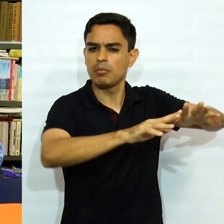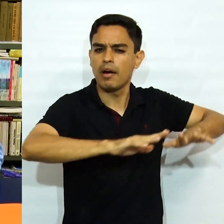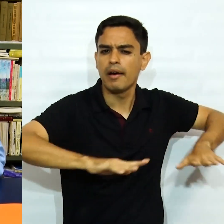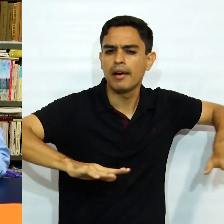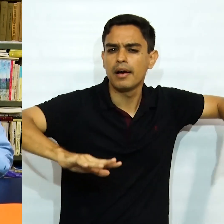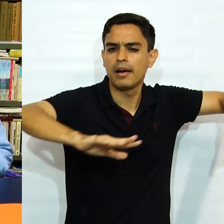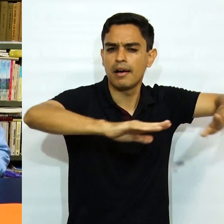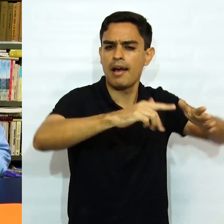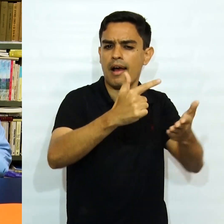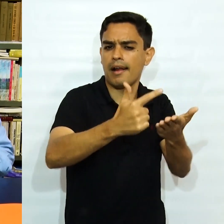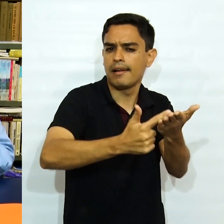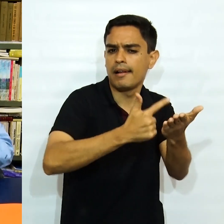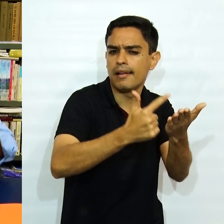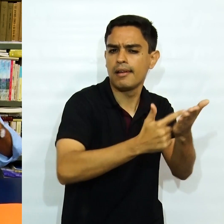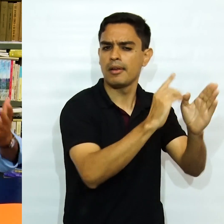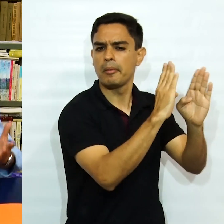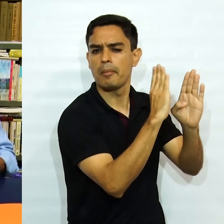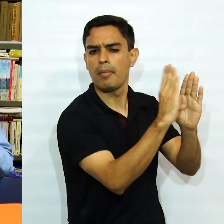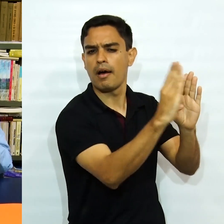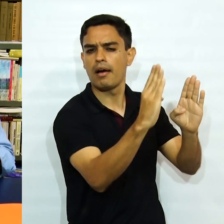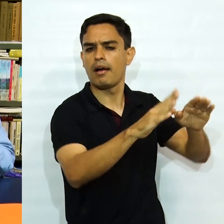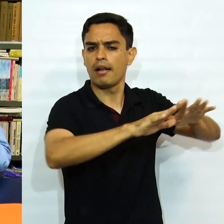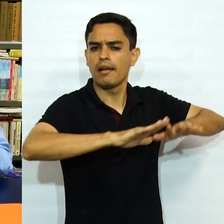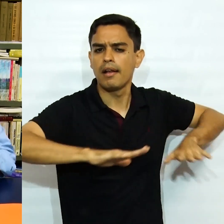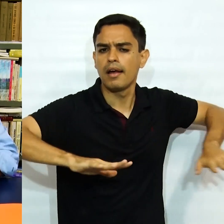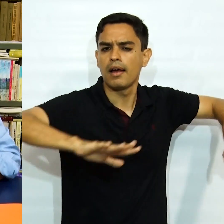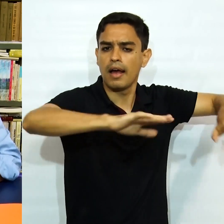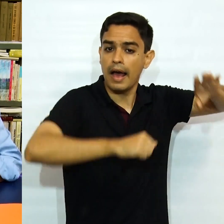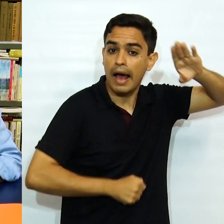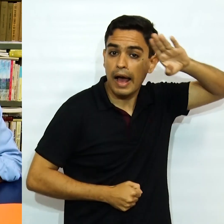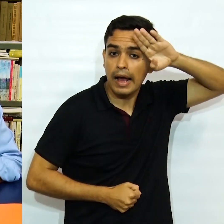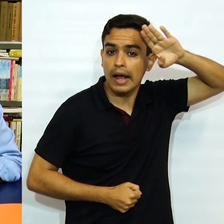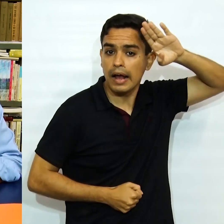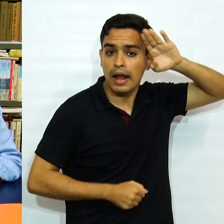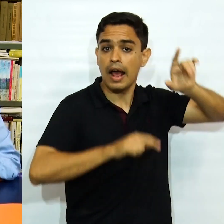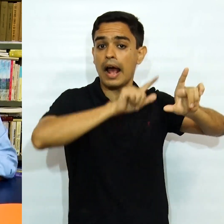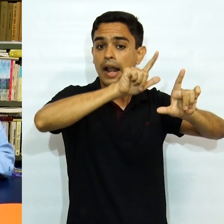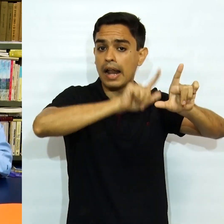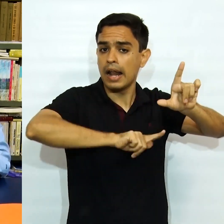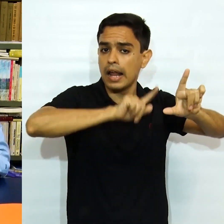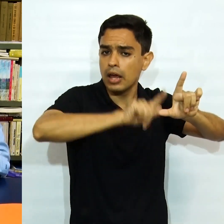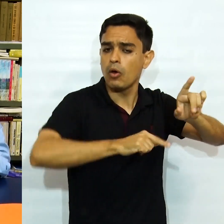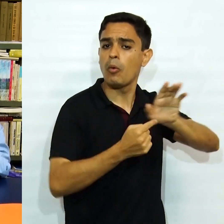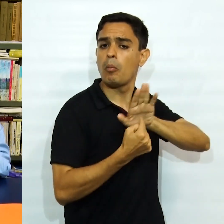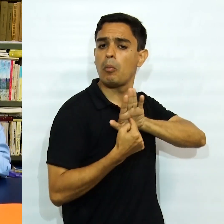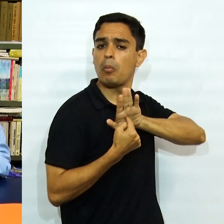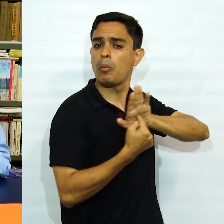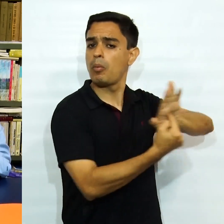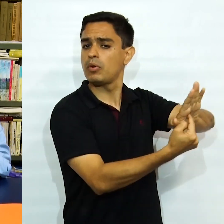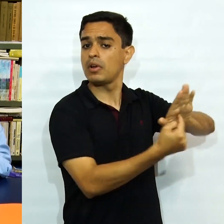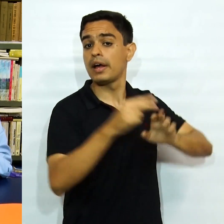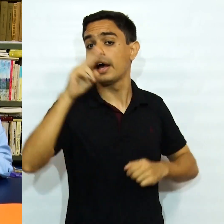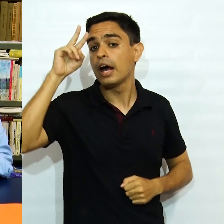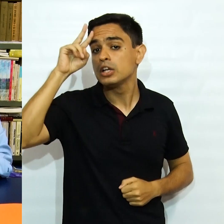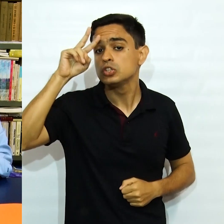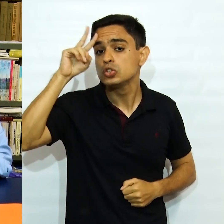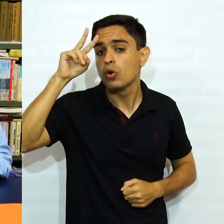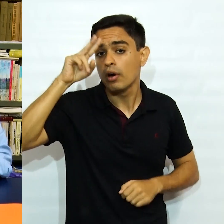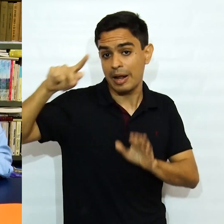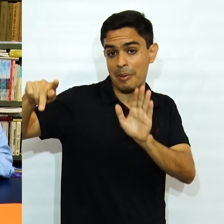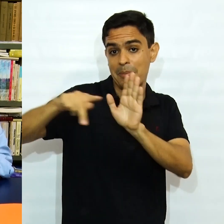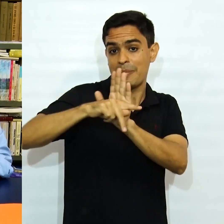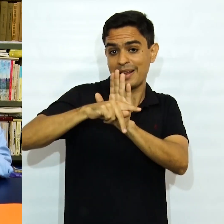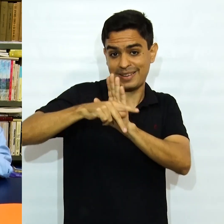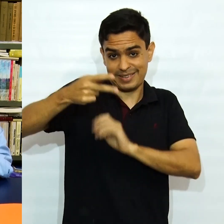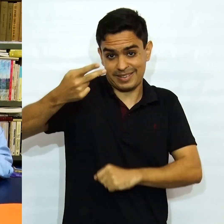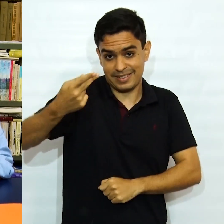geográfico brasileiro enfim a intelectualidade brasileira inclusive Academia Brasileira de Letras u a história do Pequeno estado que